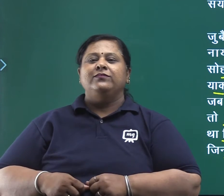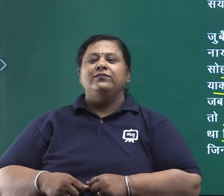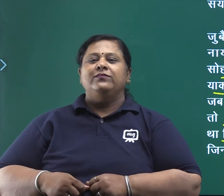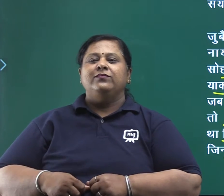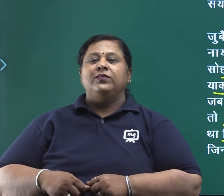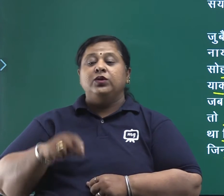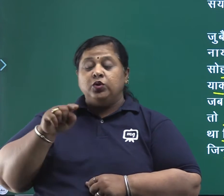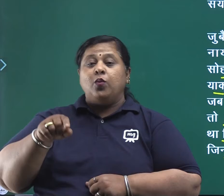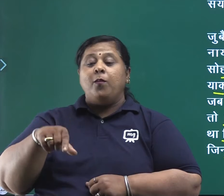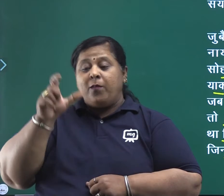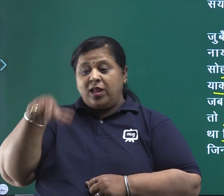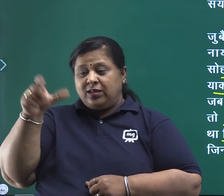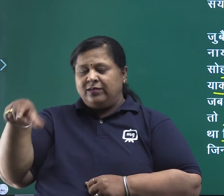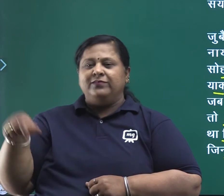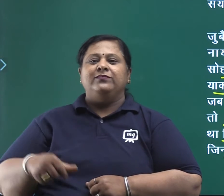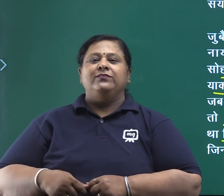जो पात्र